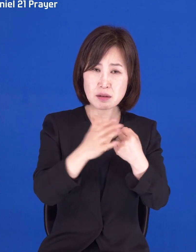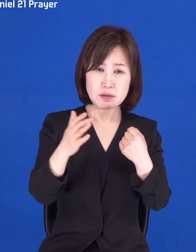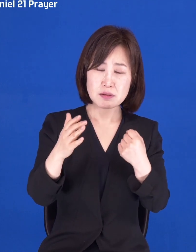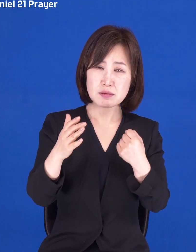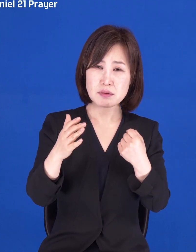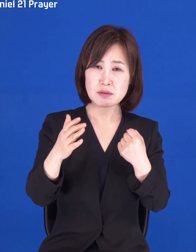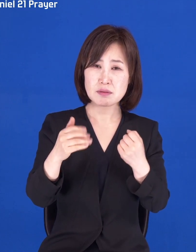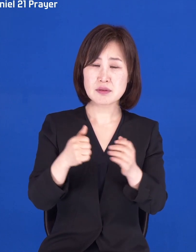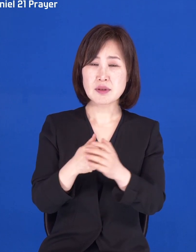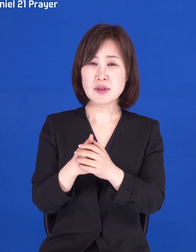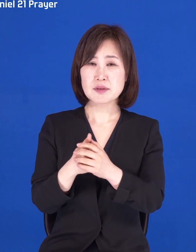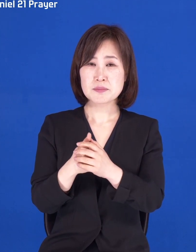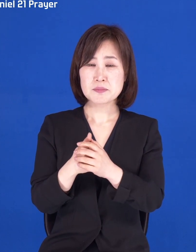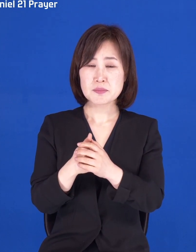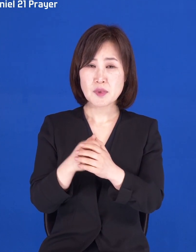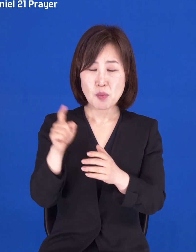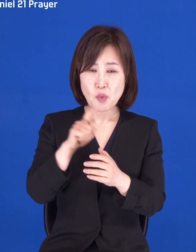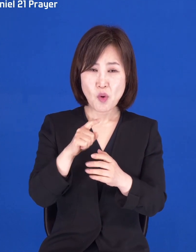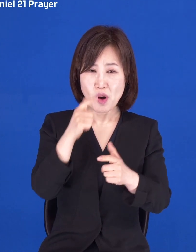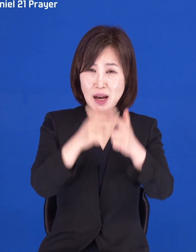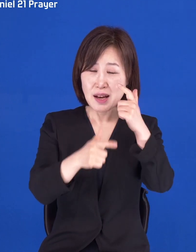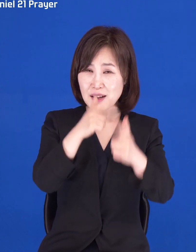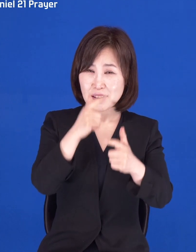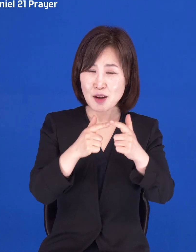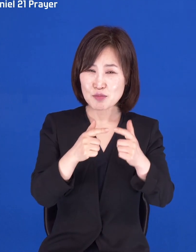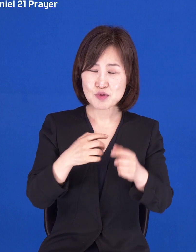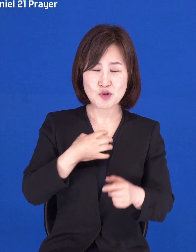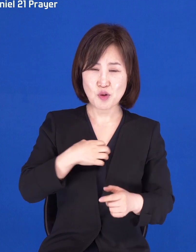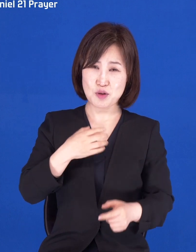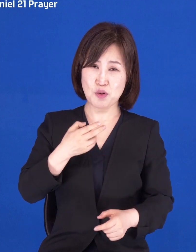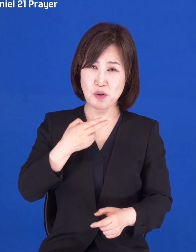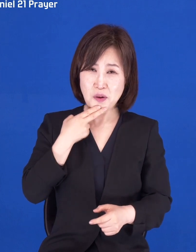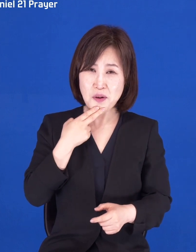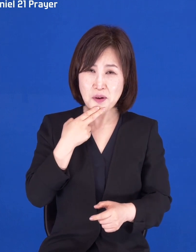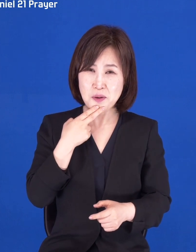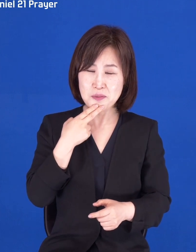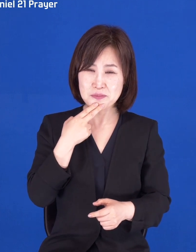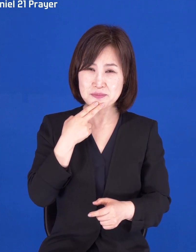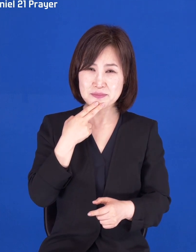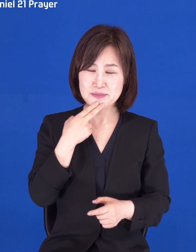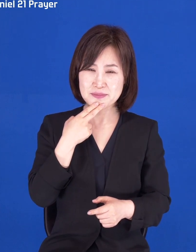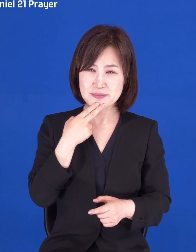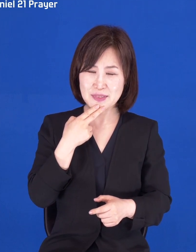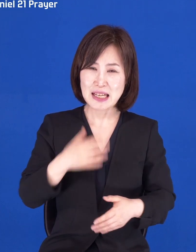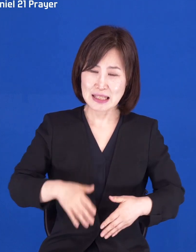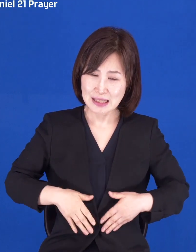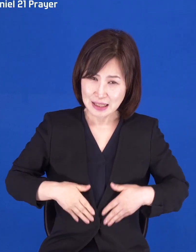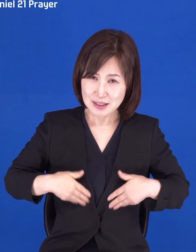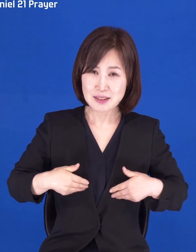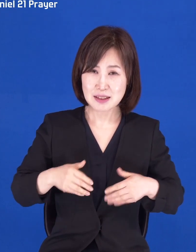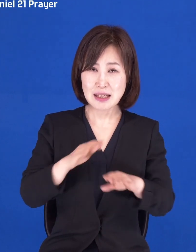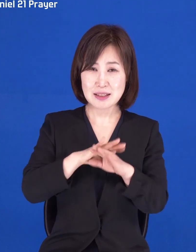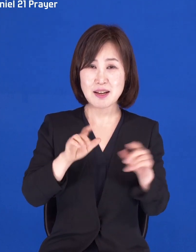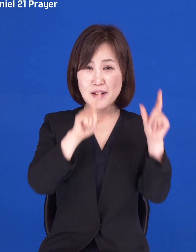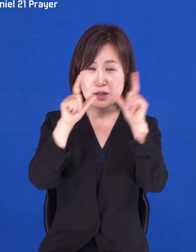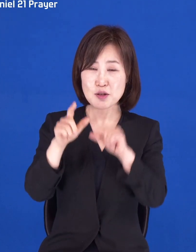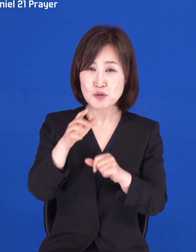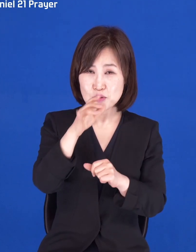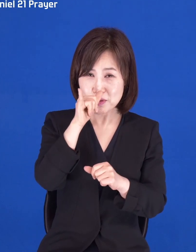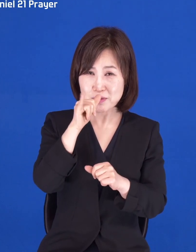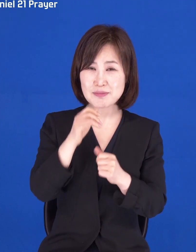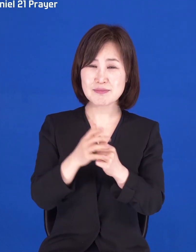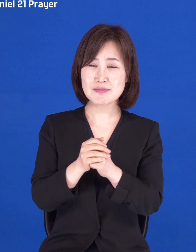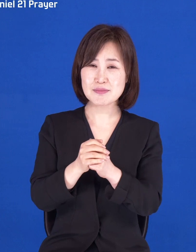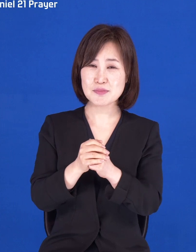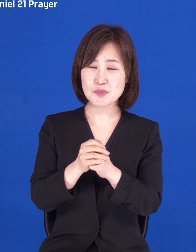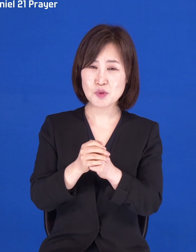보니까 뗄나무 걱정 없이 따뜻한 방에서 불을 떼어서 살 수가 있었고요.